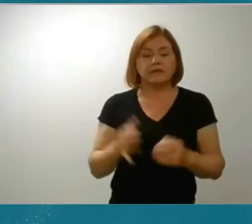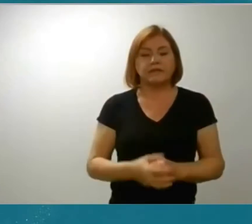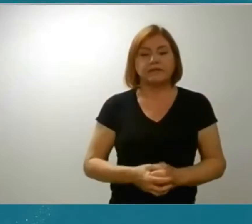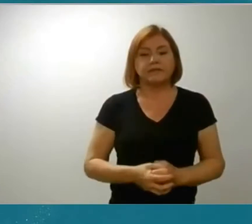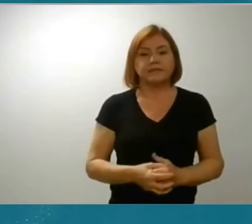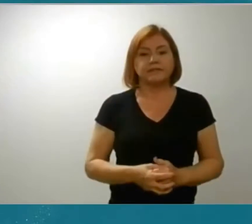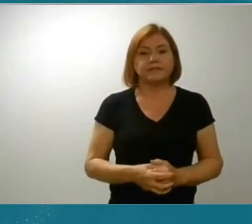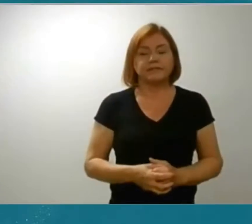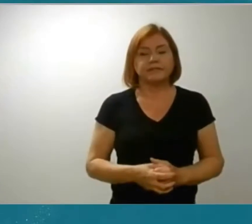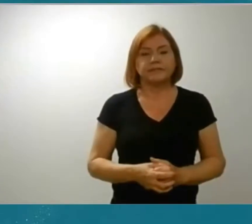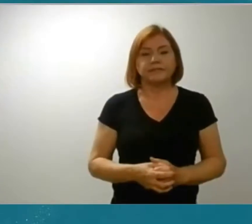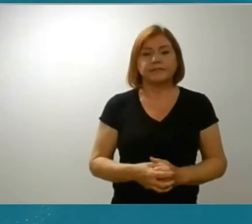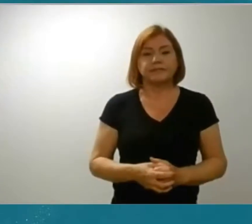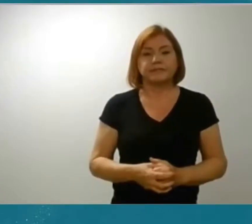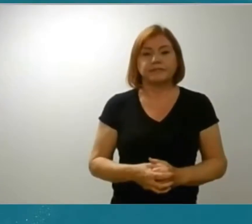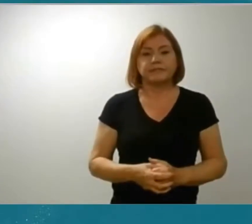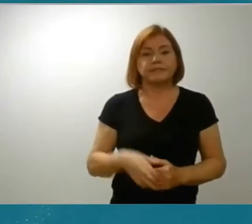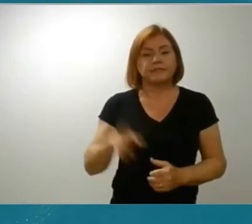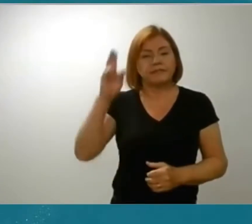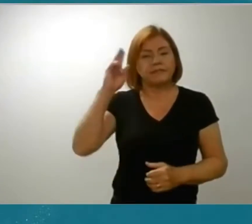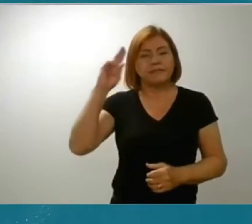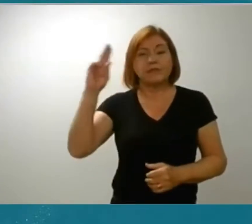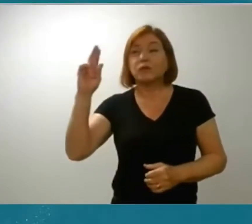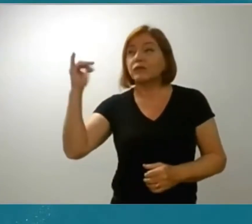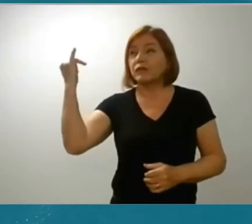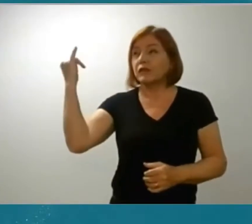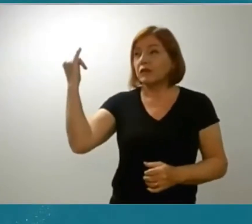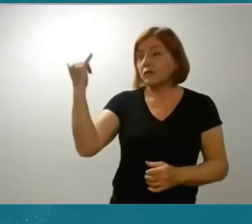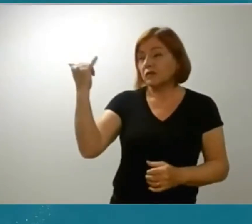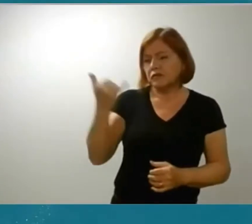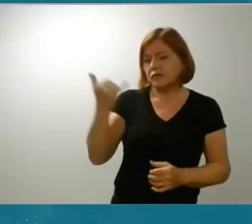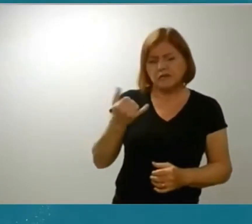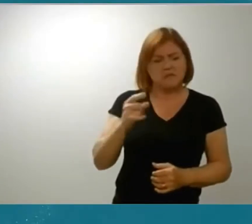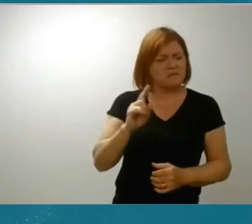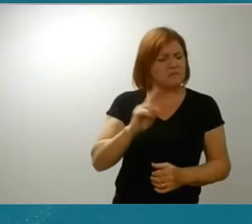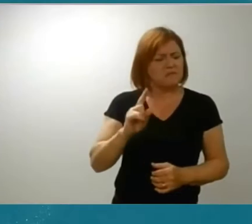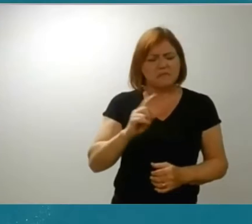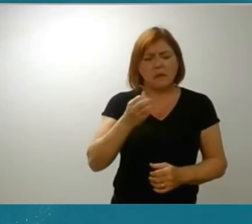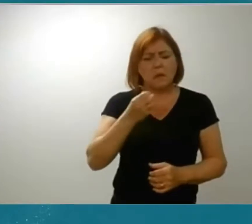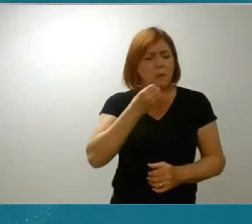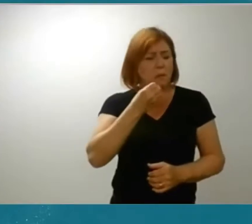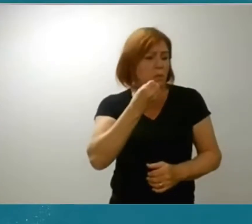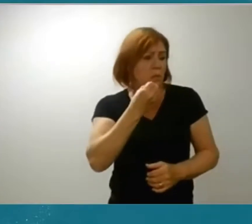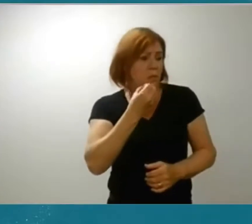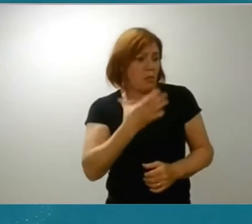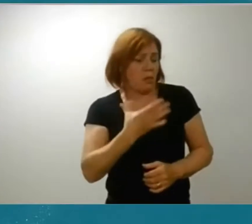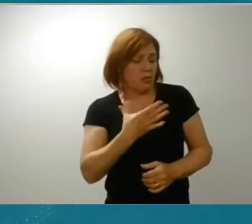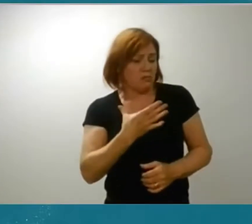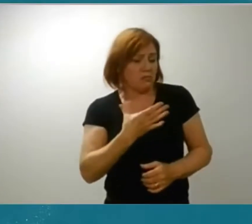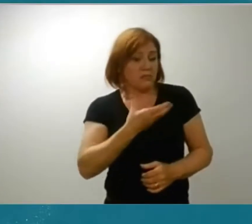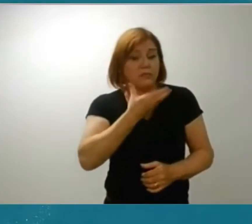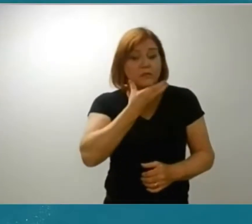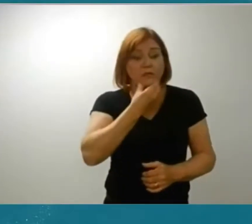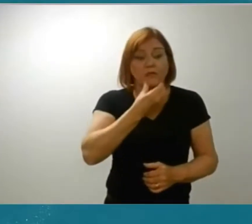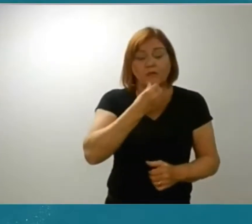o Senhor disse mais o Senhor Deus, não é bom que o homem esteja só. Falei